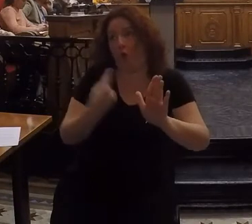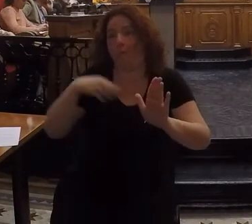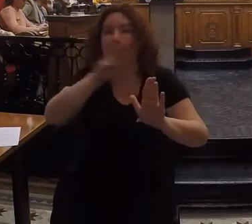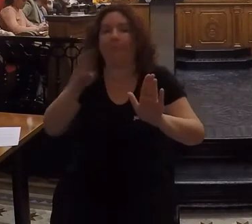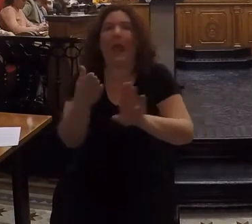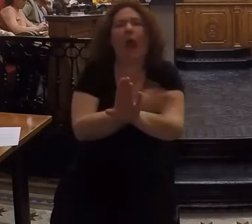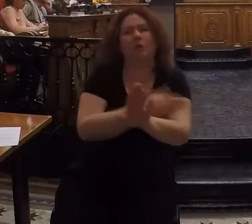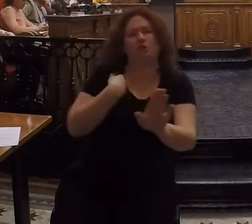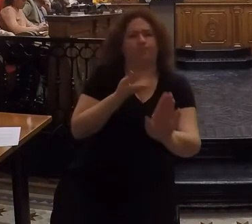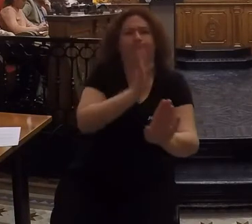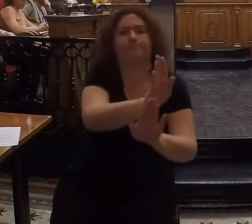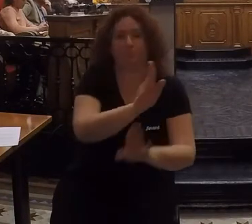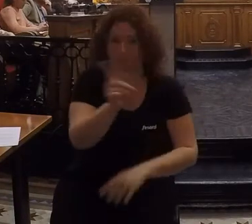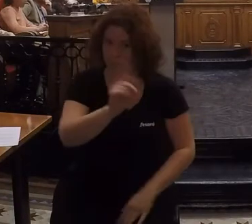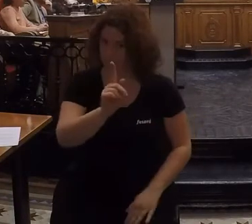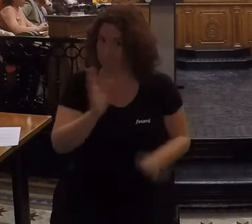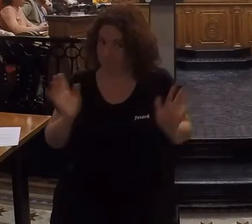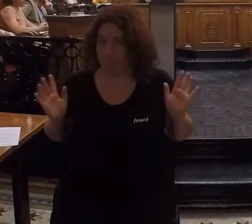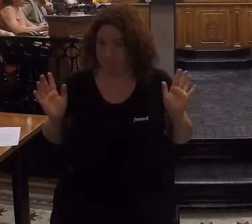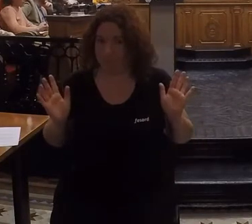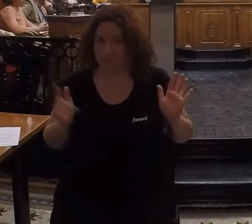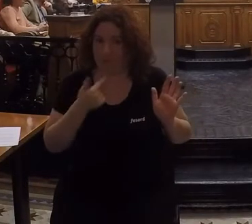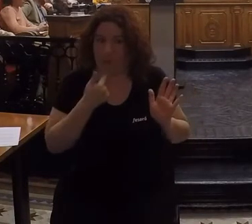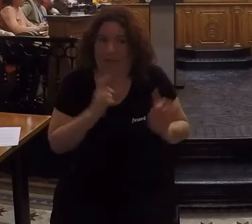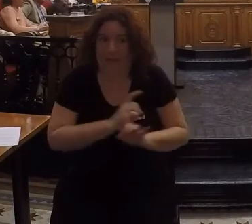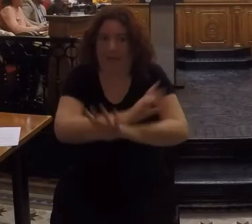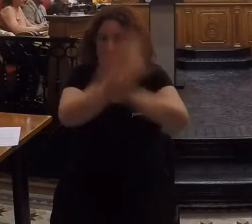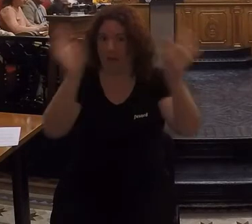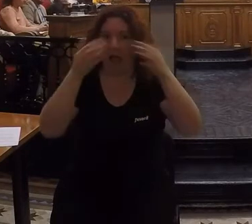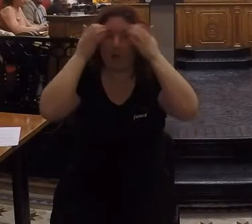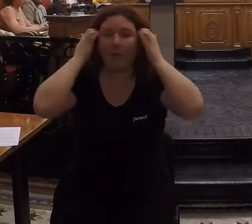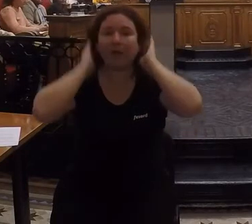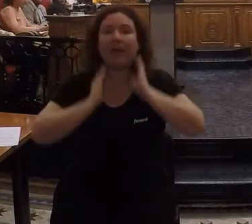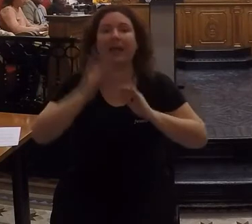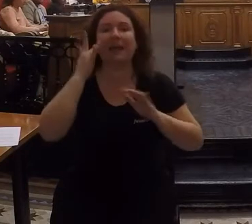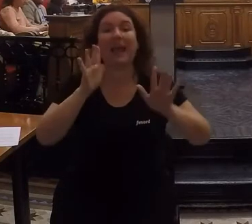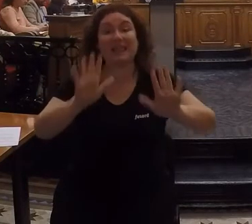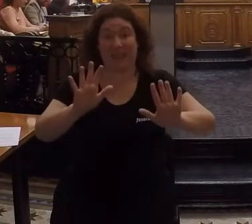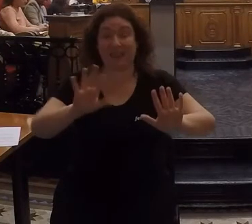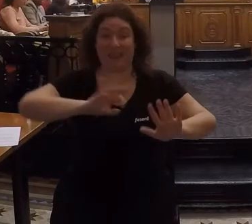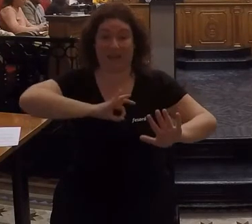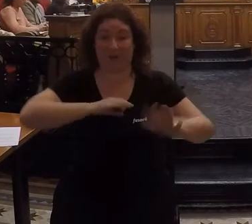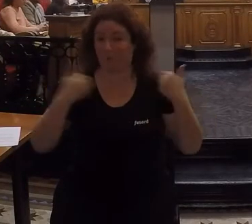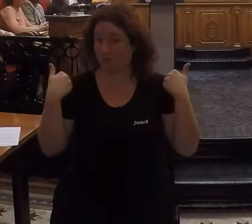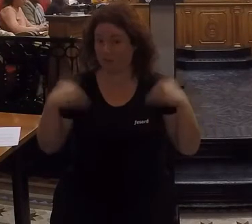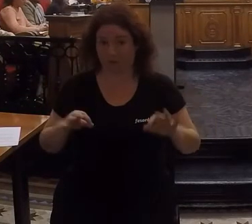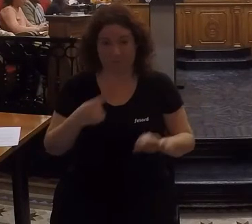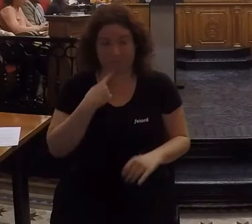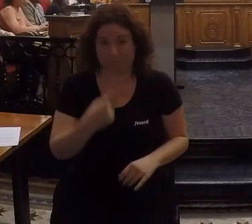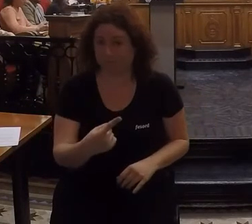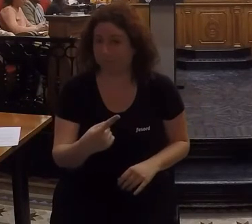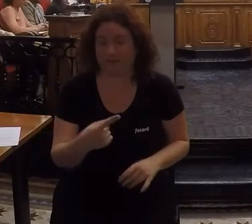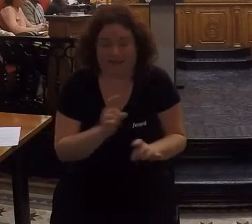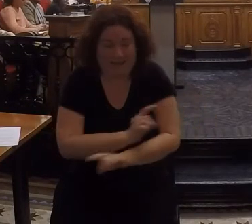Partido Popular. Creo que ya lo dejamos el 10 de enero puesto, blanco sobre negro, para que esa debe